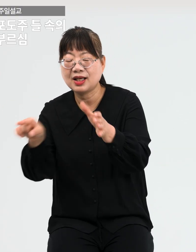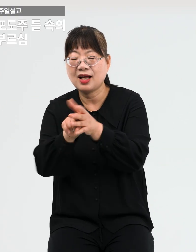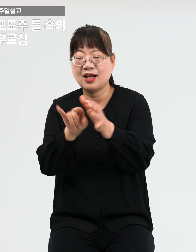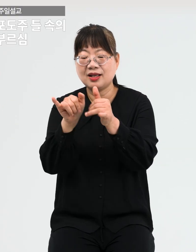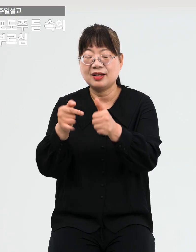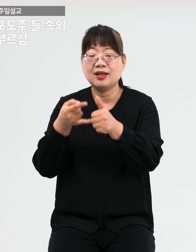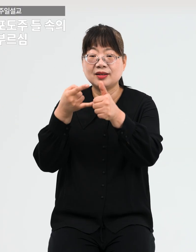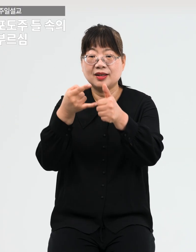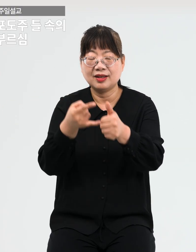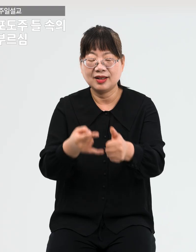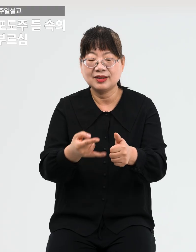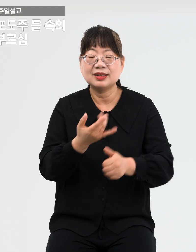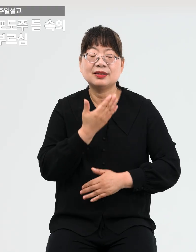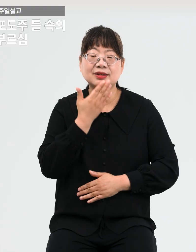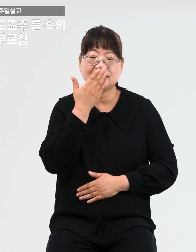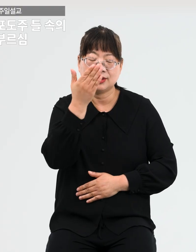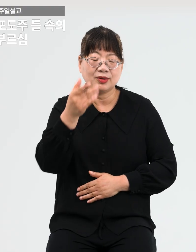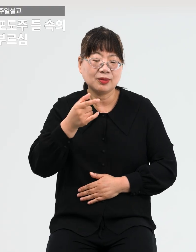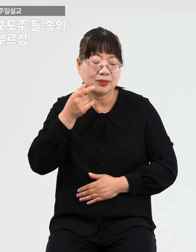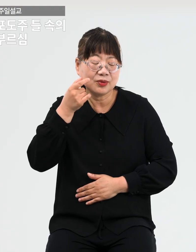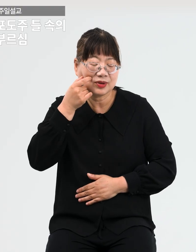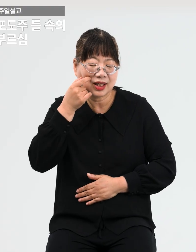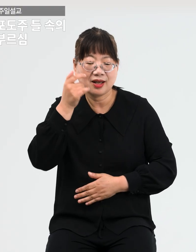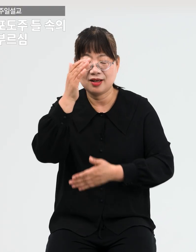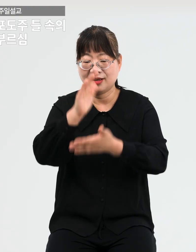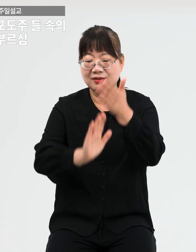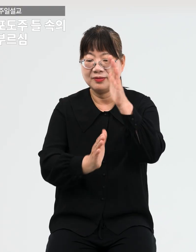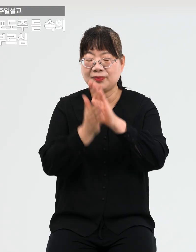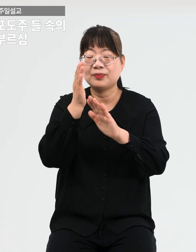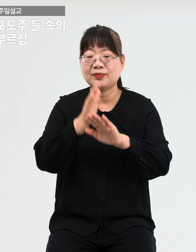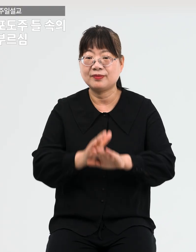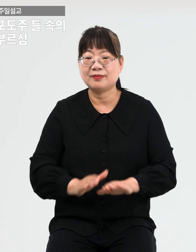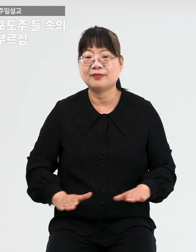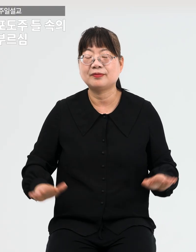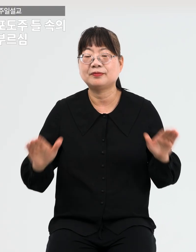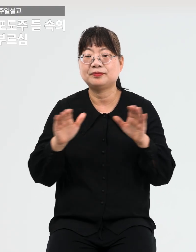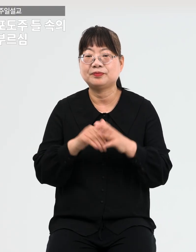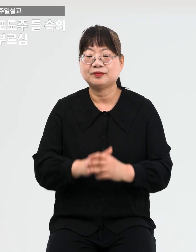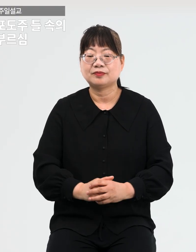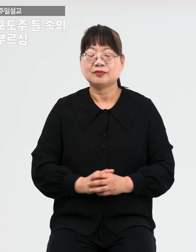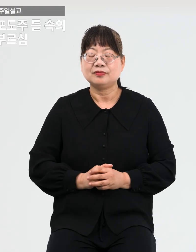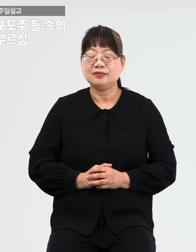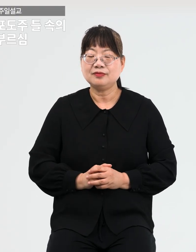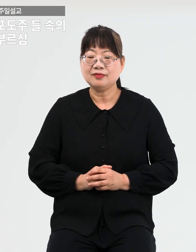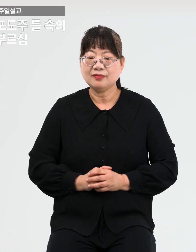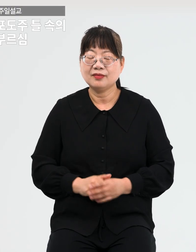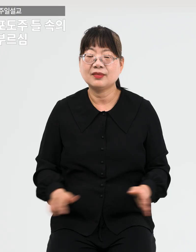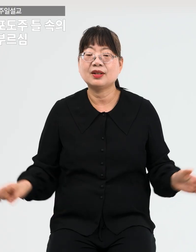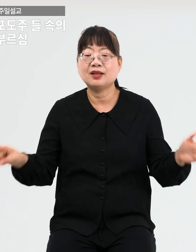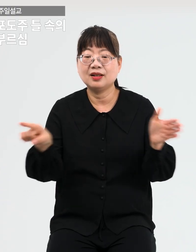믿는 자에게 능치 못함 없네.